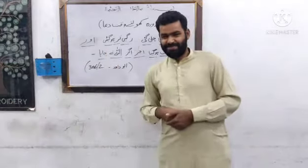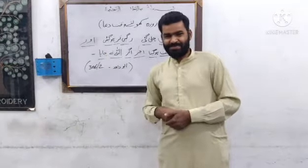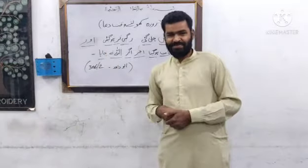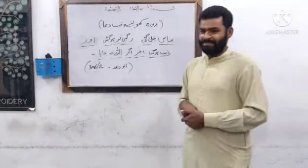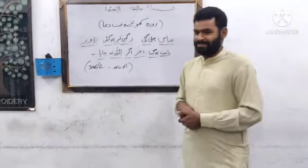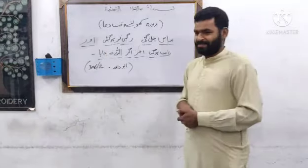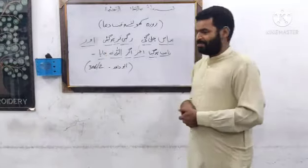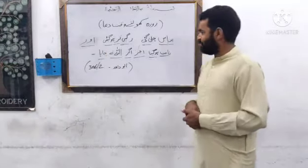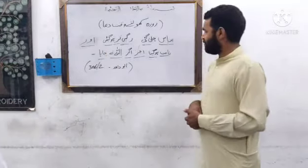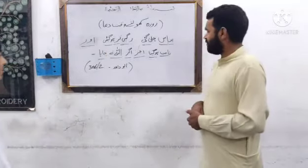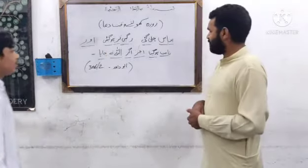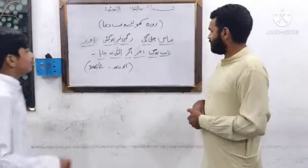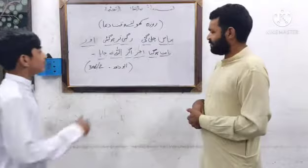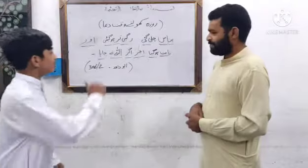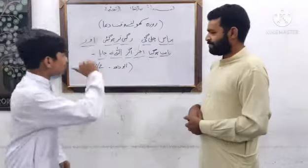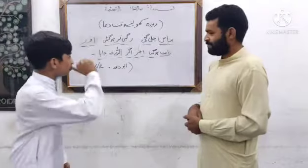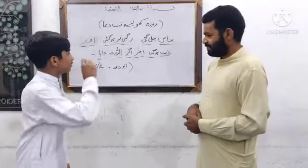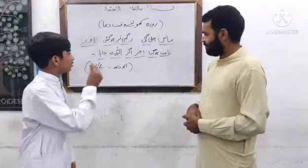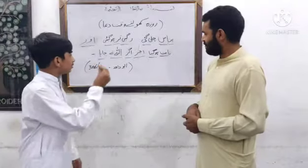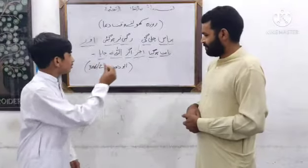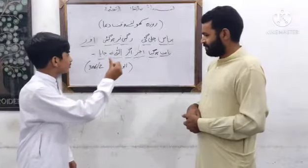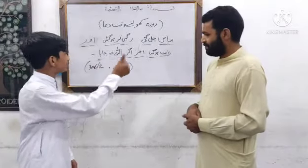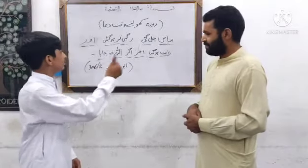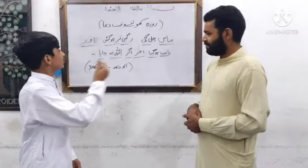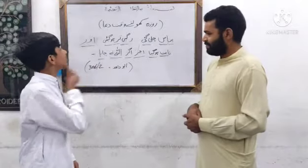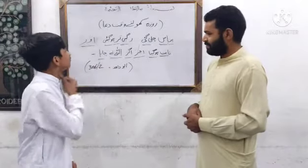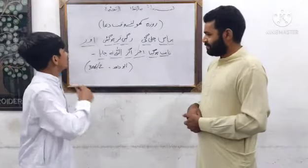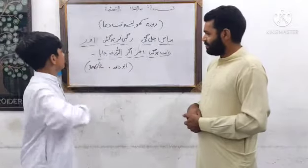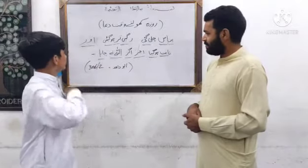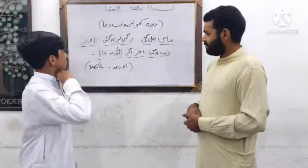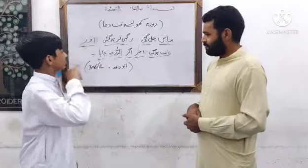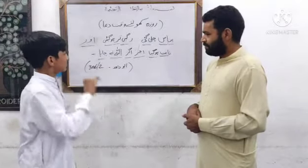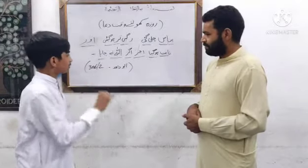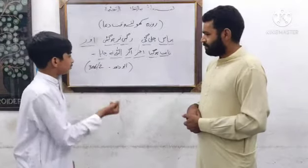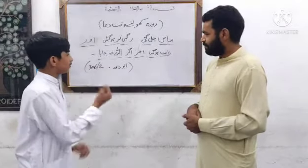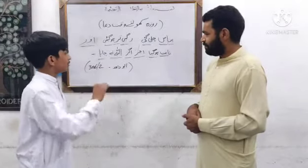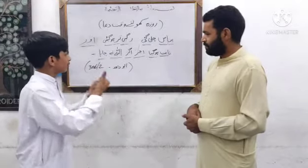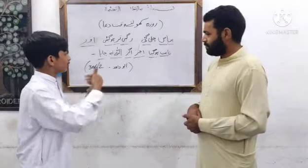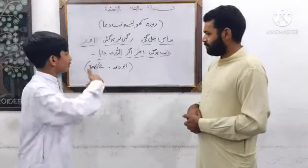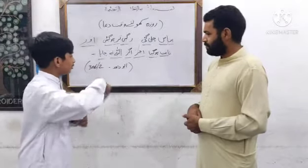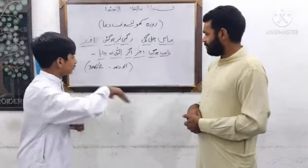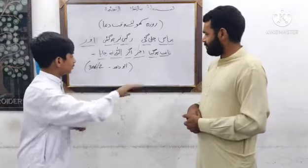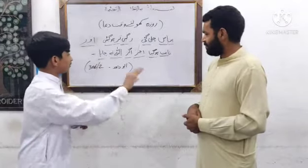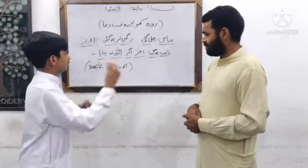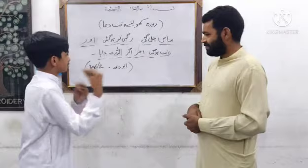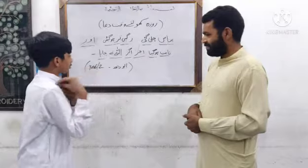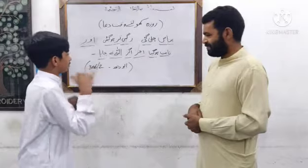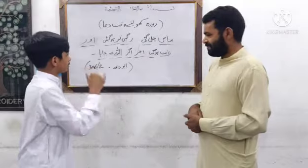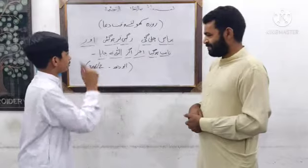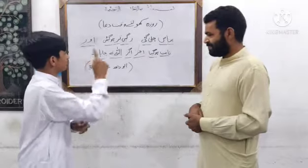इदाफे सामों की तरफ से ये बच्चे बयान कर रहे हैं, प्यास चली गई, रगे तार हो गई और साबित